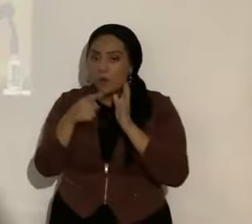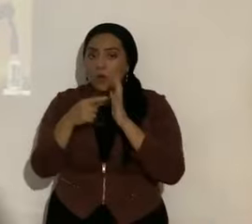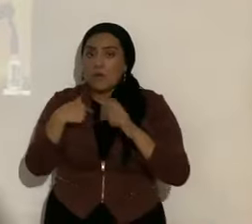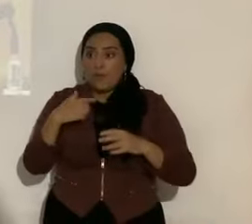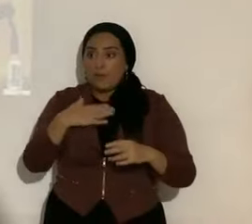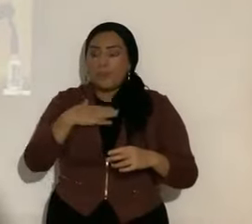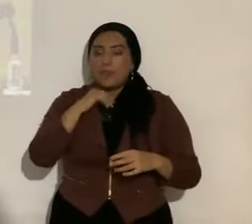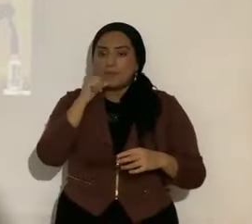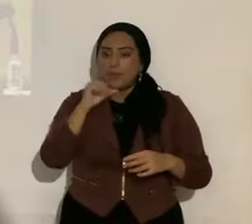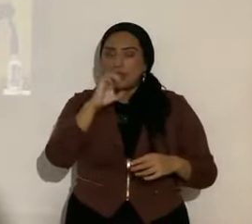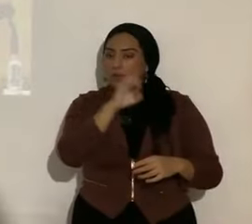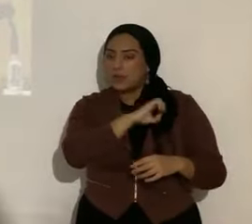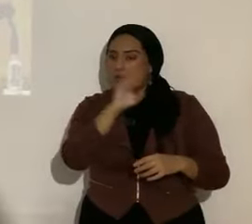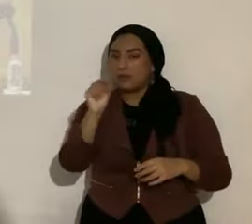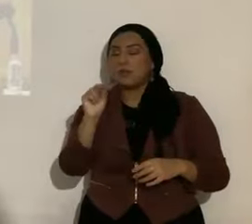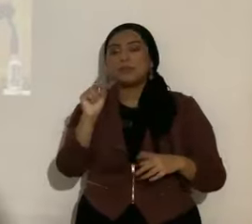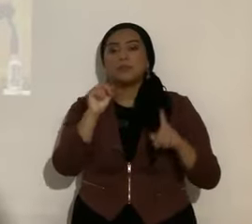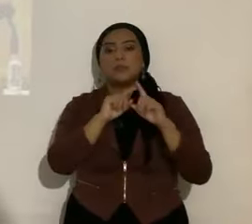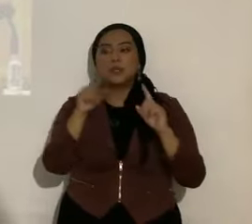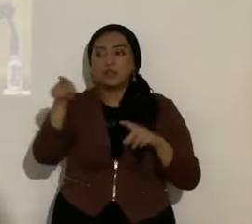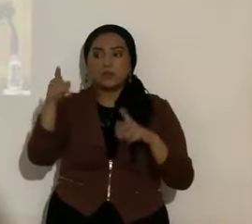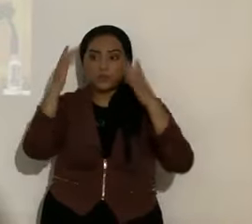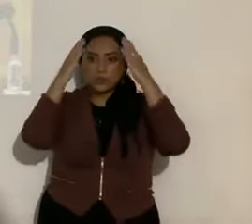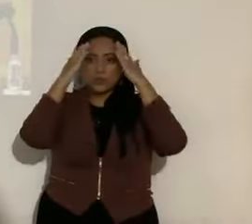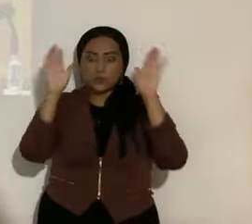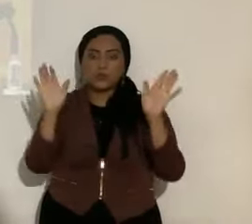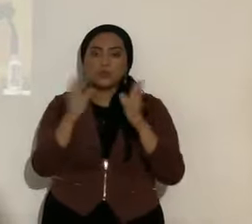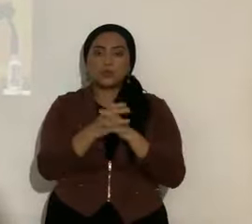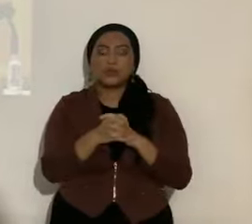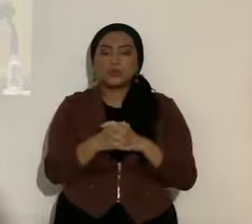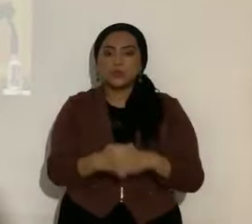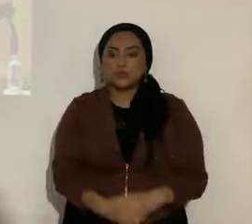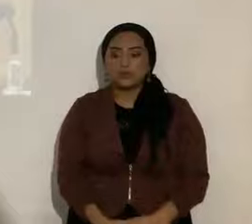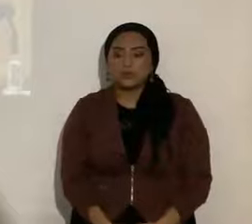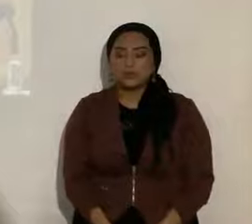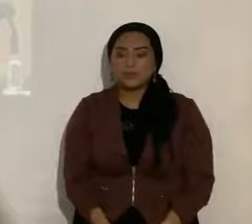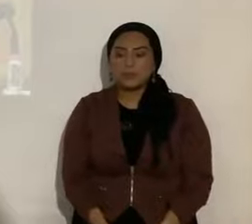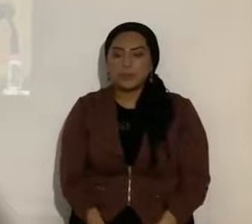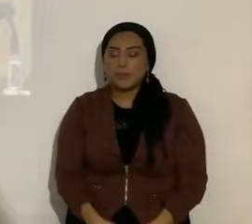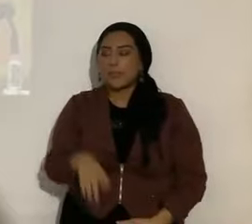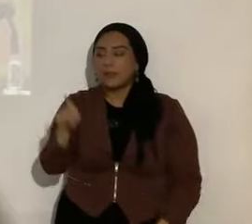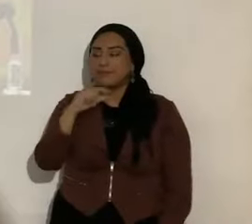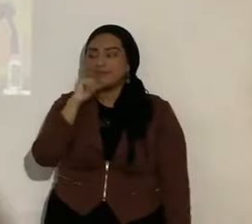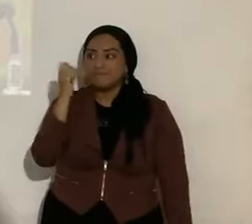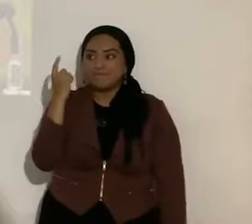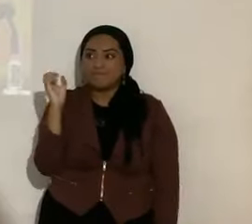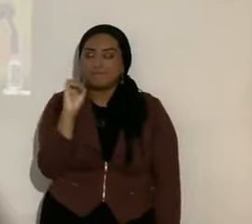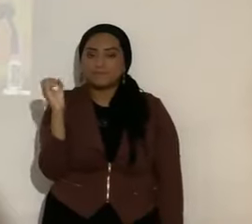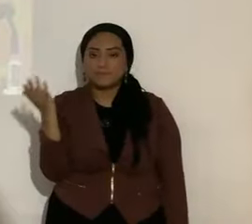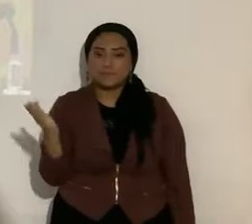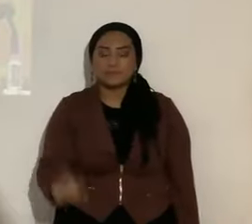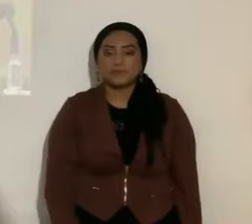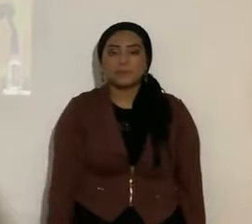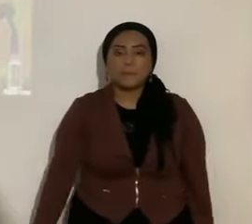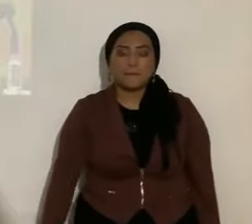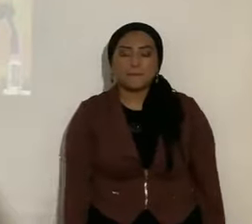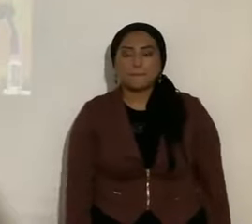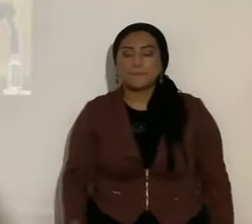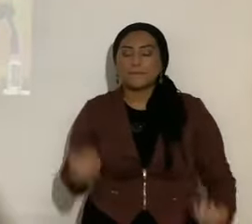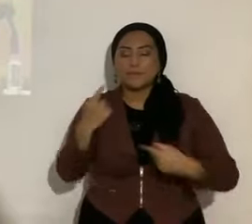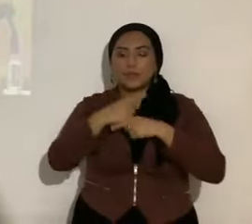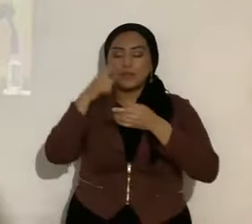soy Elías, no, sino que no sabes lo que estás pidiendo, porque estás pidiendo algo que no comprendes, que no entiendes. ¿Sí? Entonces